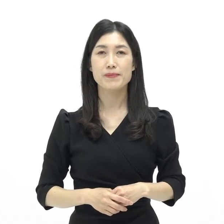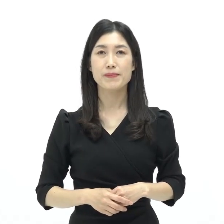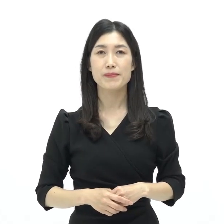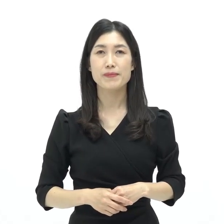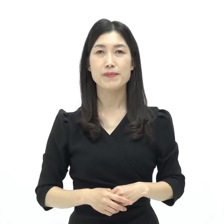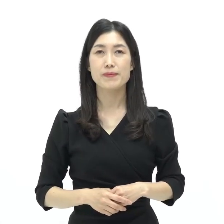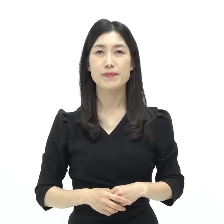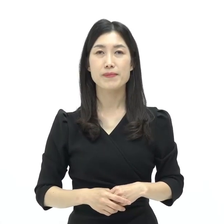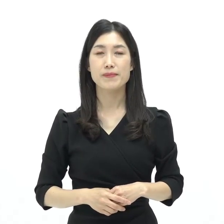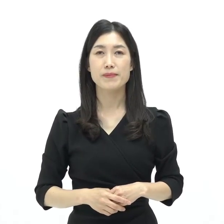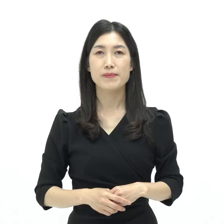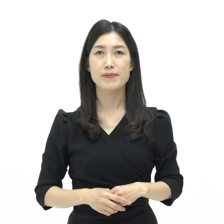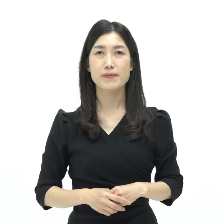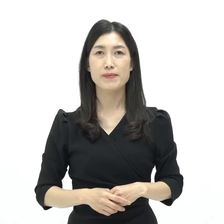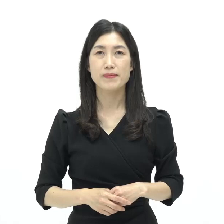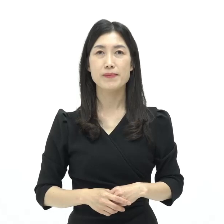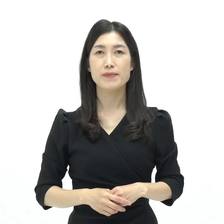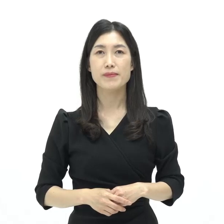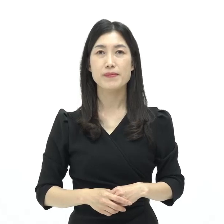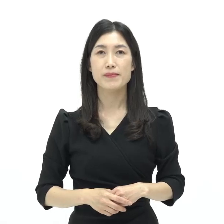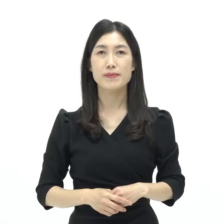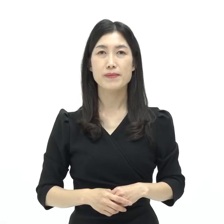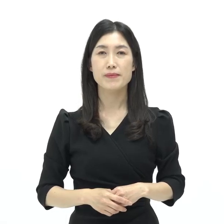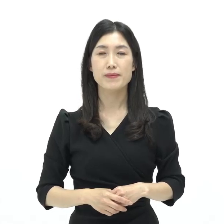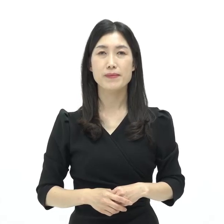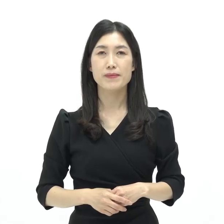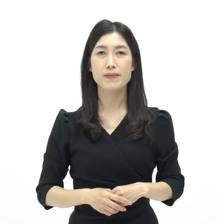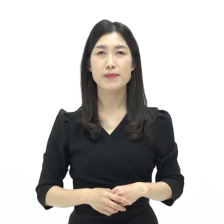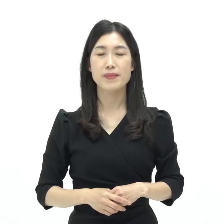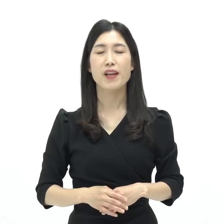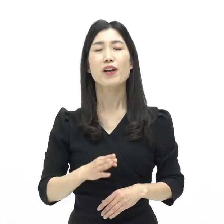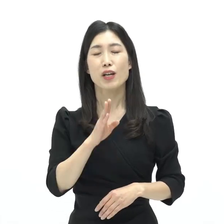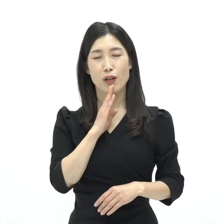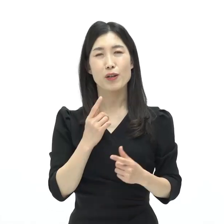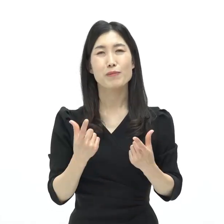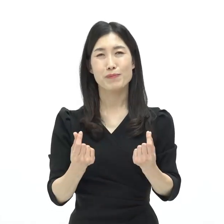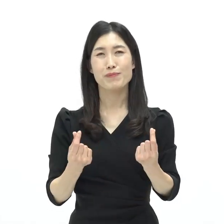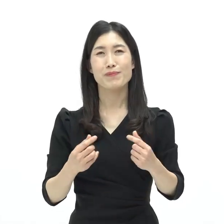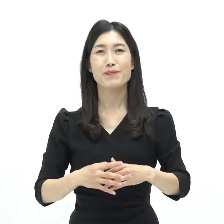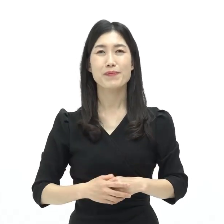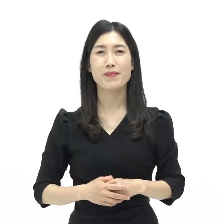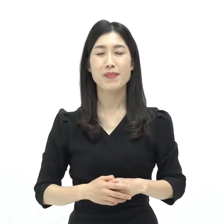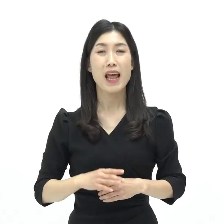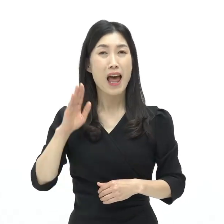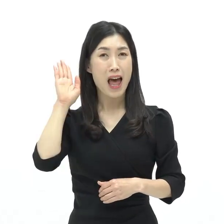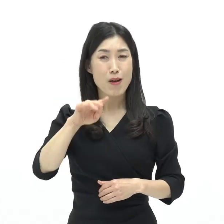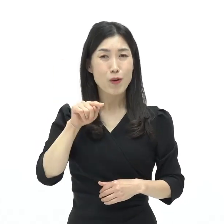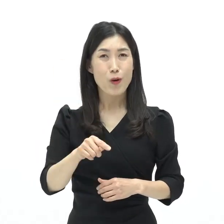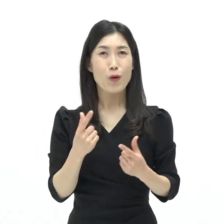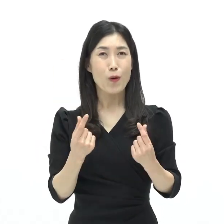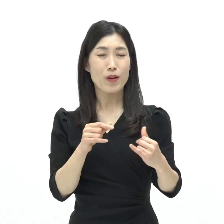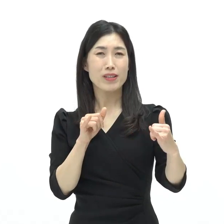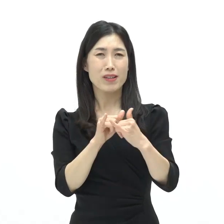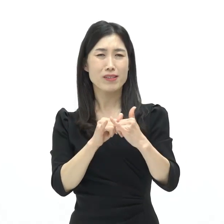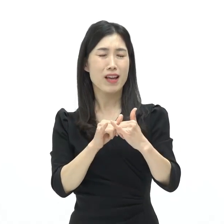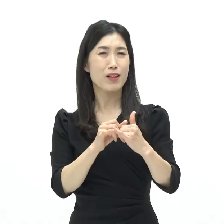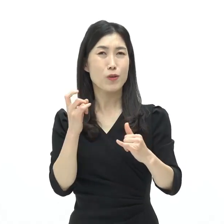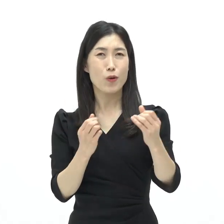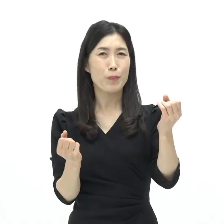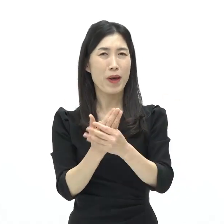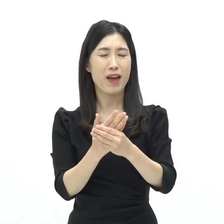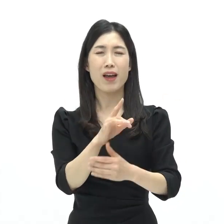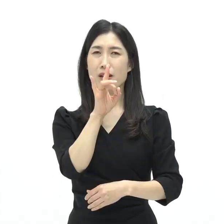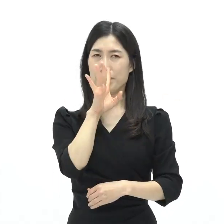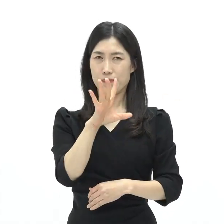매일 총소리를 들으며 잠을 자는 게 너무 무서웠을 것 같아요. 맞아요. 더 이상 이런